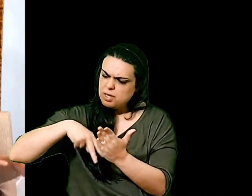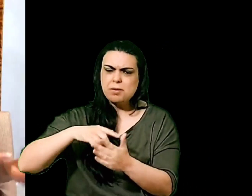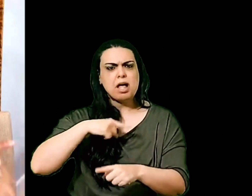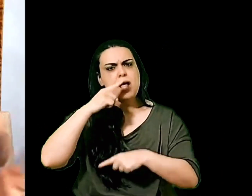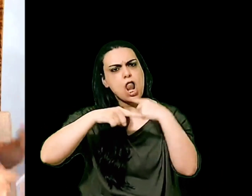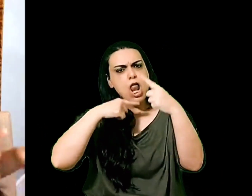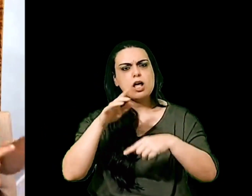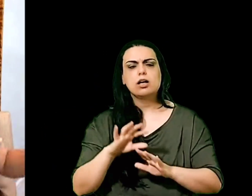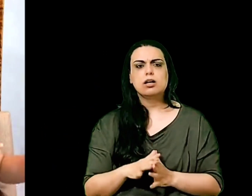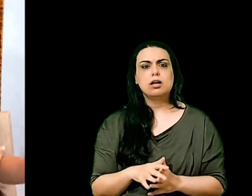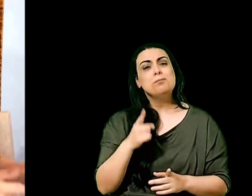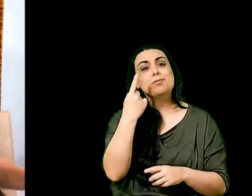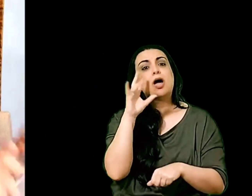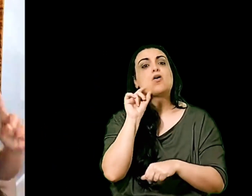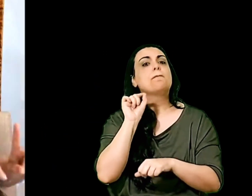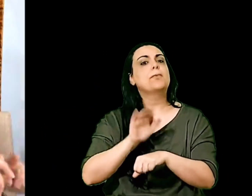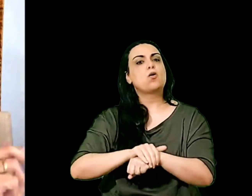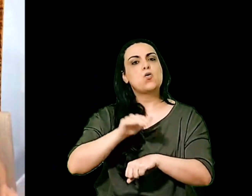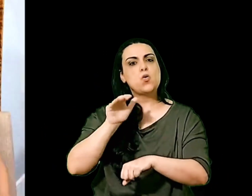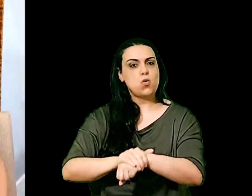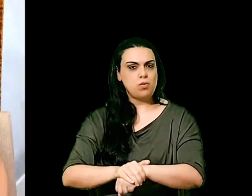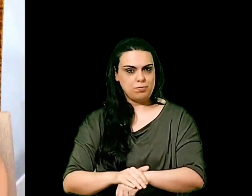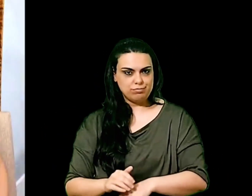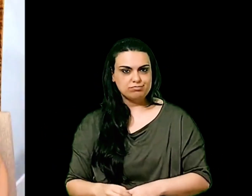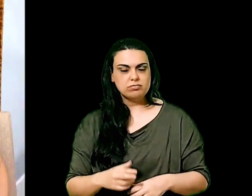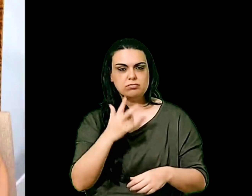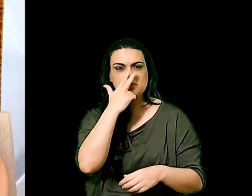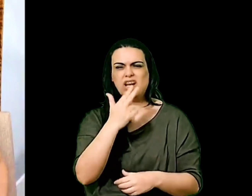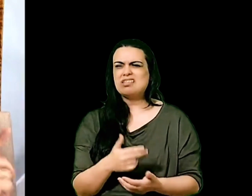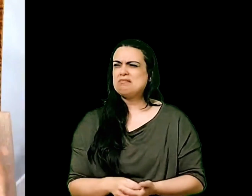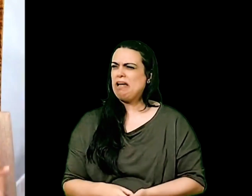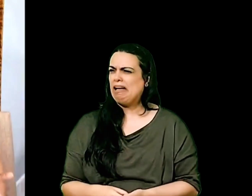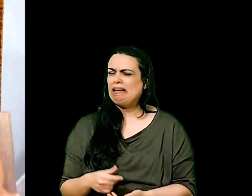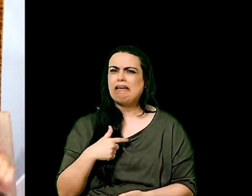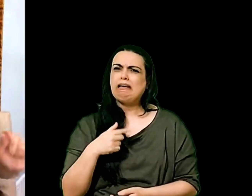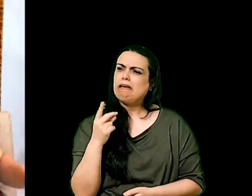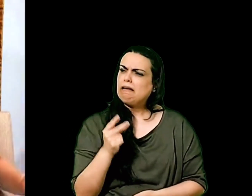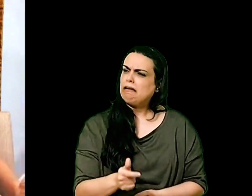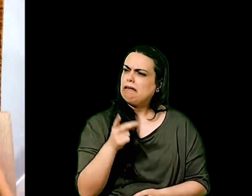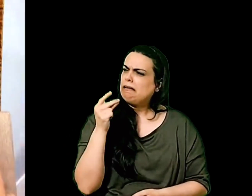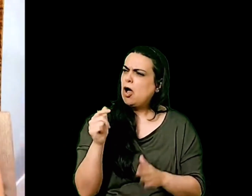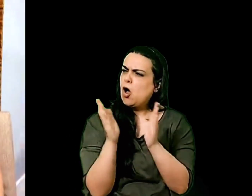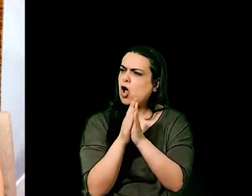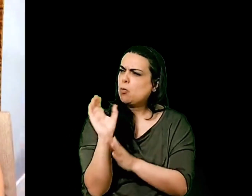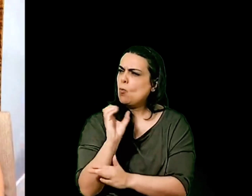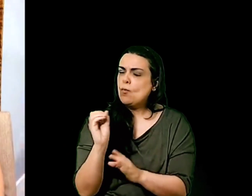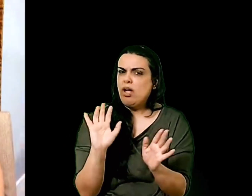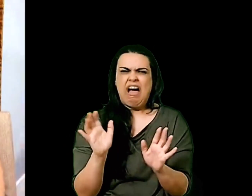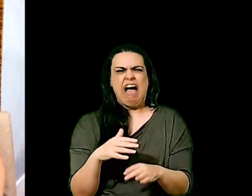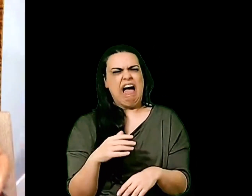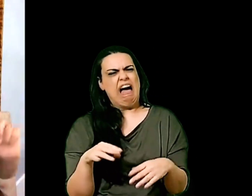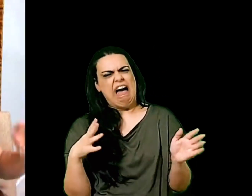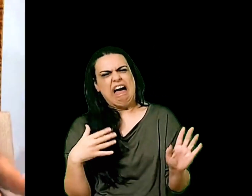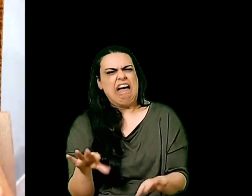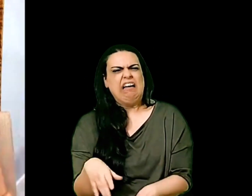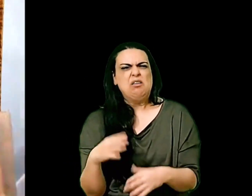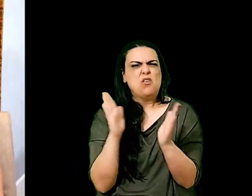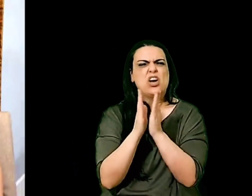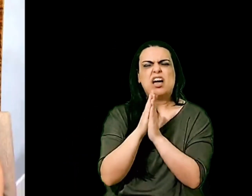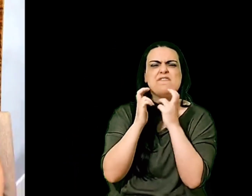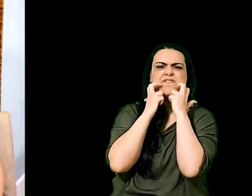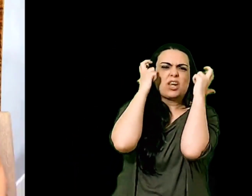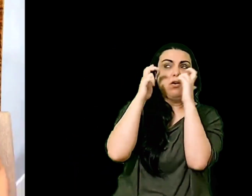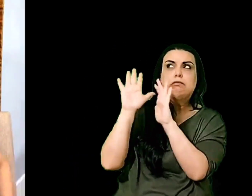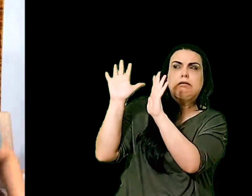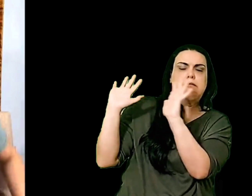faz. Você quer avançar, não avança. Aí primeiro você lida com a culpa. Que é o quê? Pô, já tem maior tempo que eu não oro, vou orar agora? Ah, também não vou orar mais não, tô com